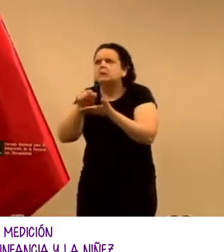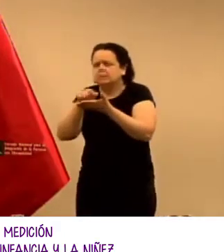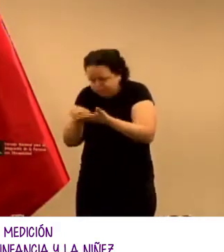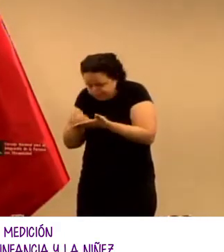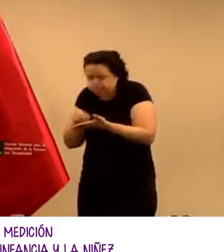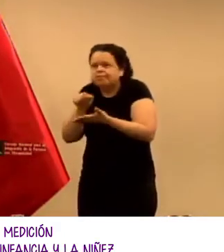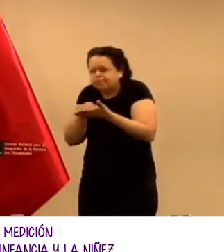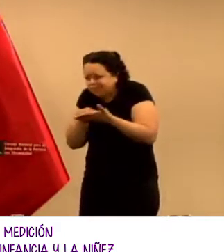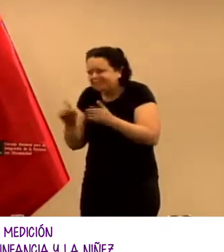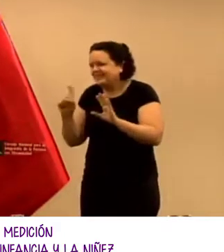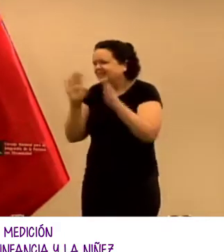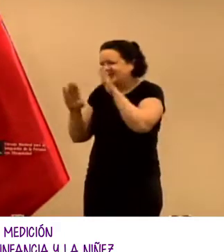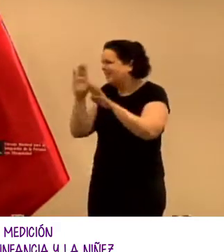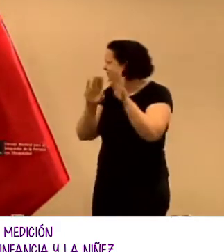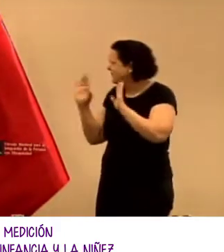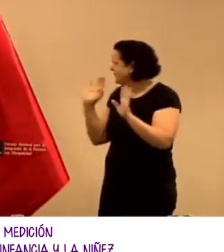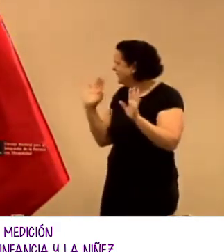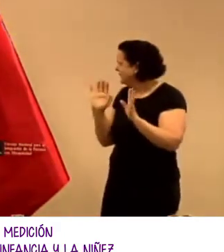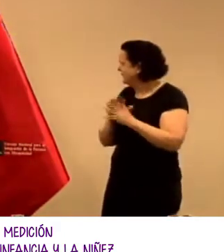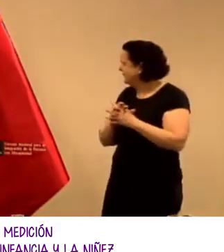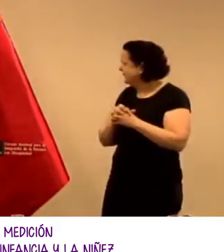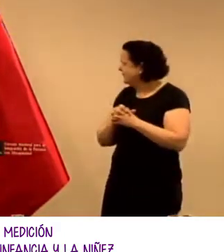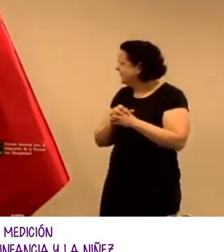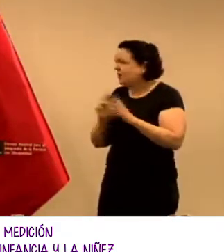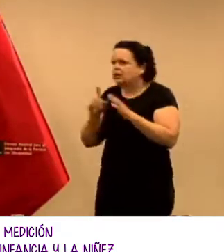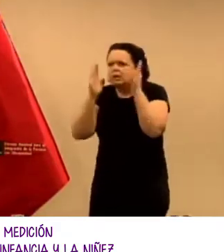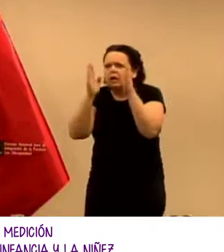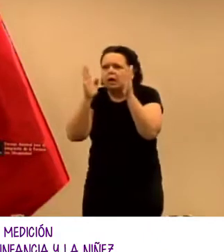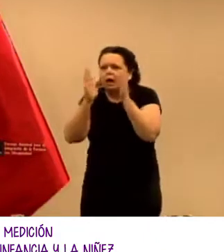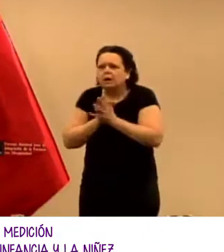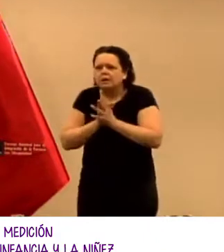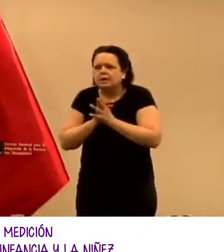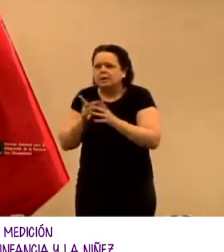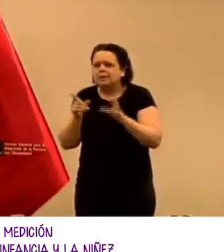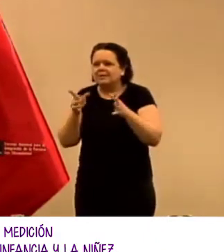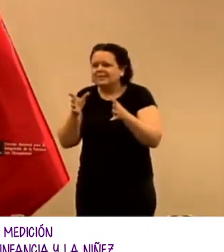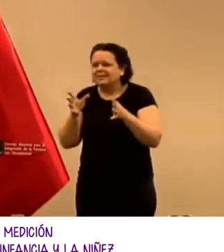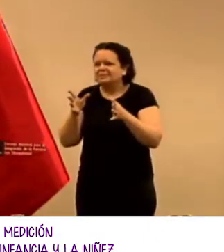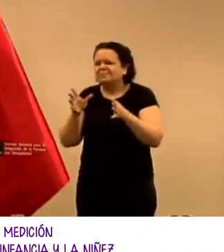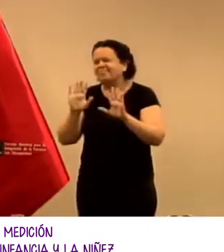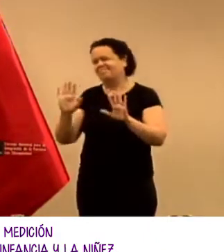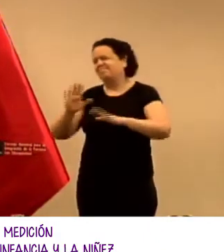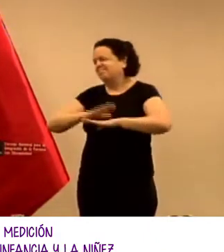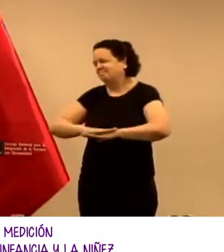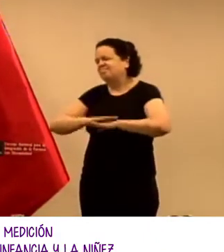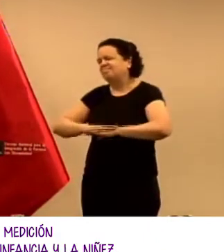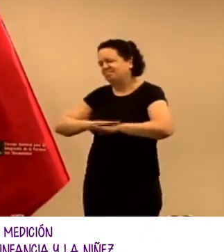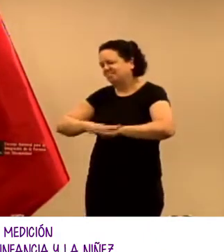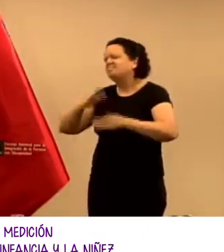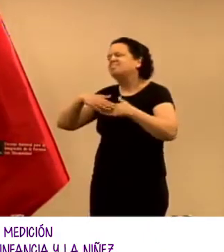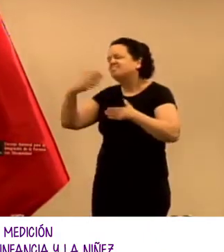copiándola o están tan pendientes de los que voy a proyectar, porque van a tener tanto la